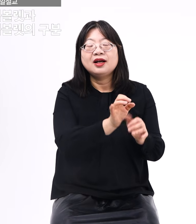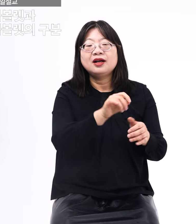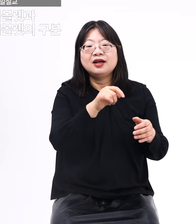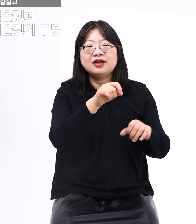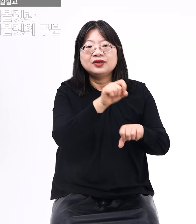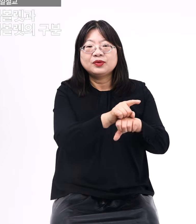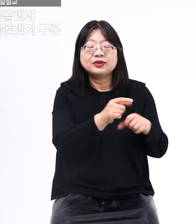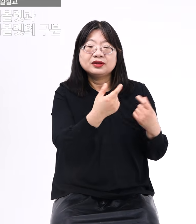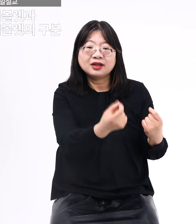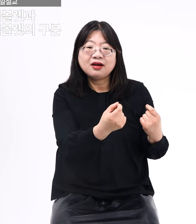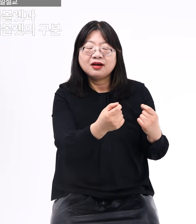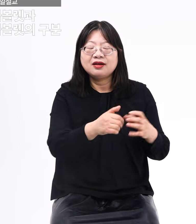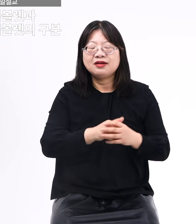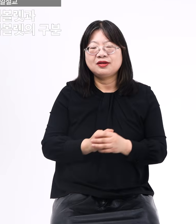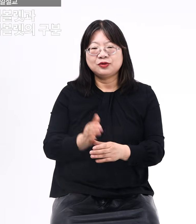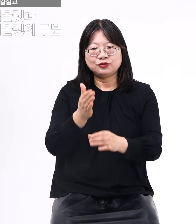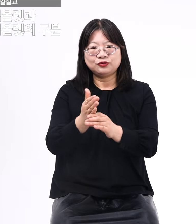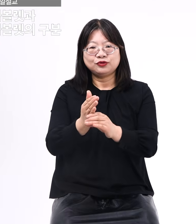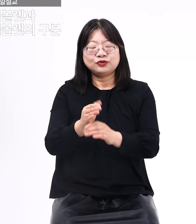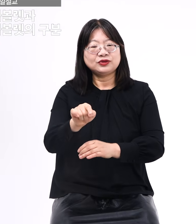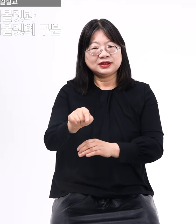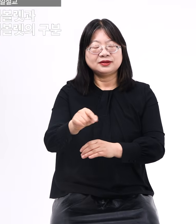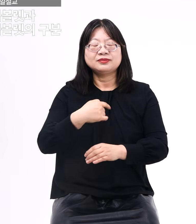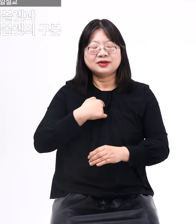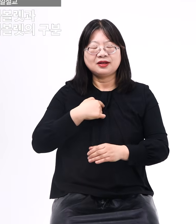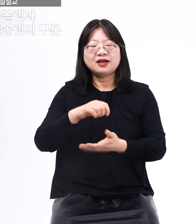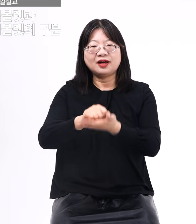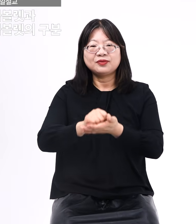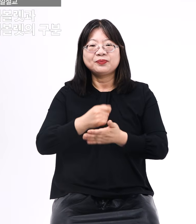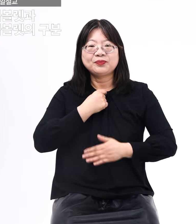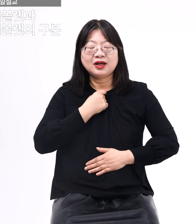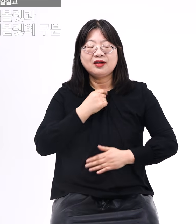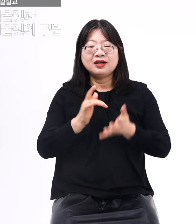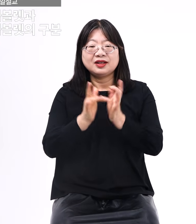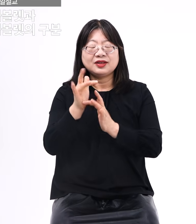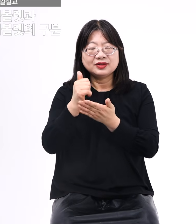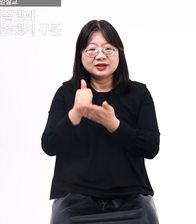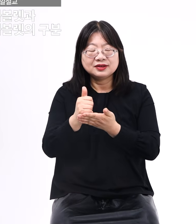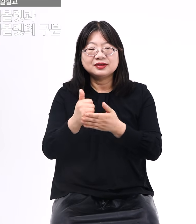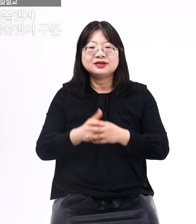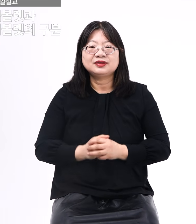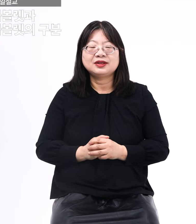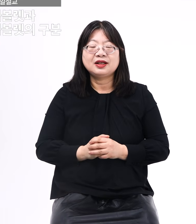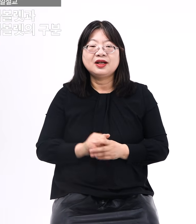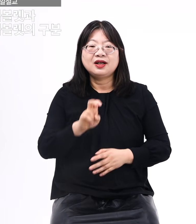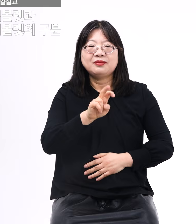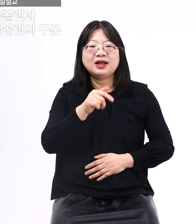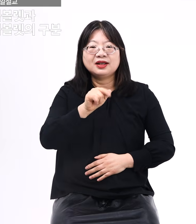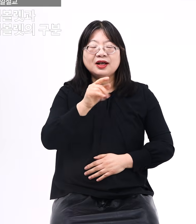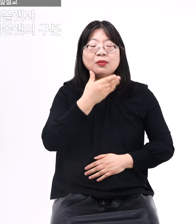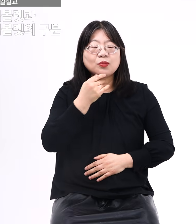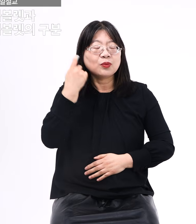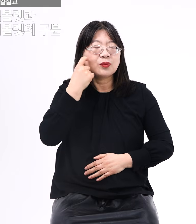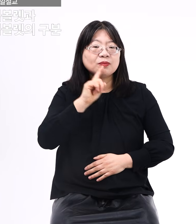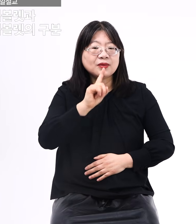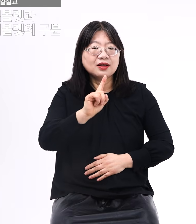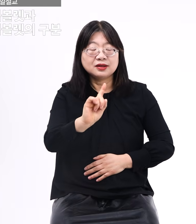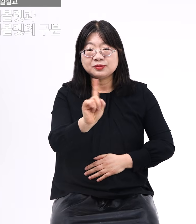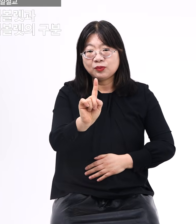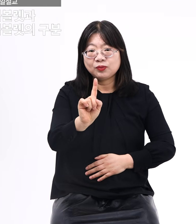속성처럼 센터 본능을 갖게 되는 겁니다. 예수님은 마가복음에서 뭐라 그러시죠?